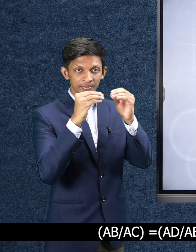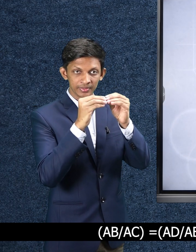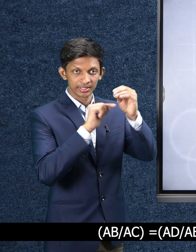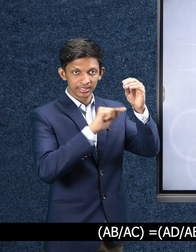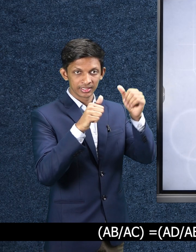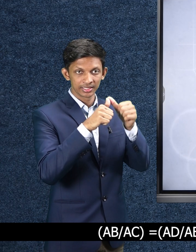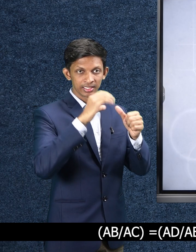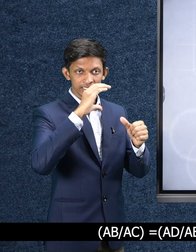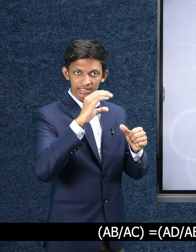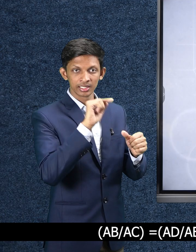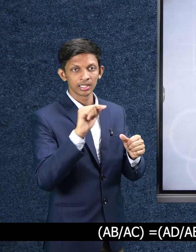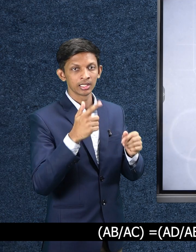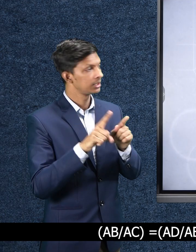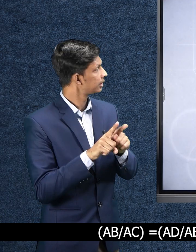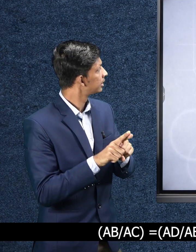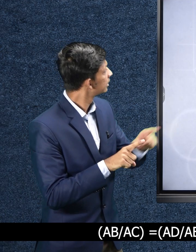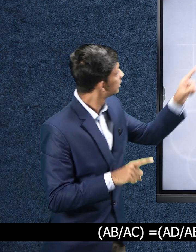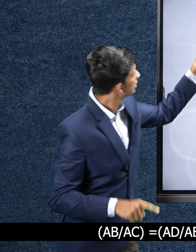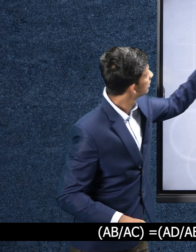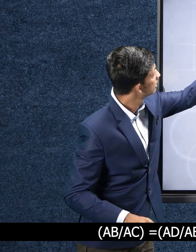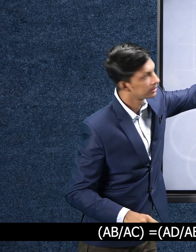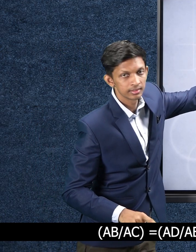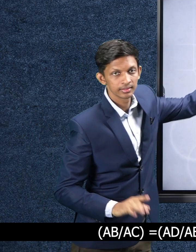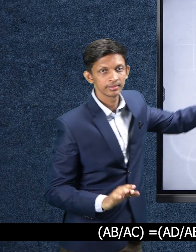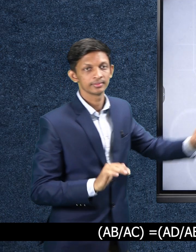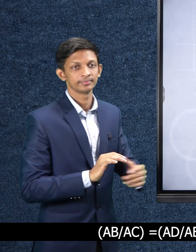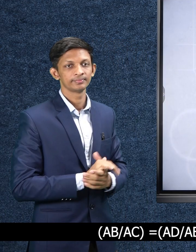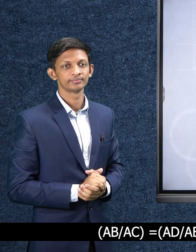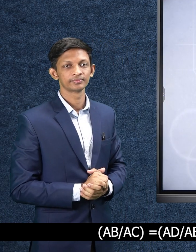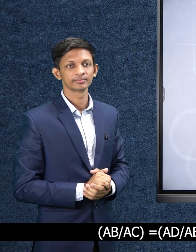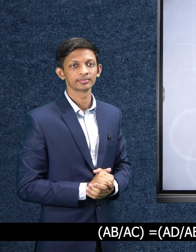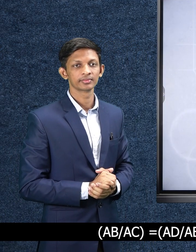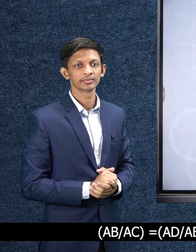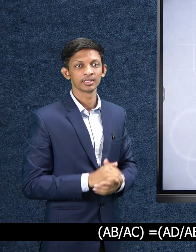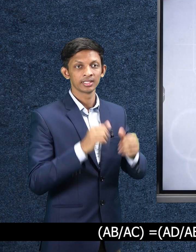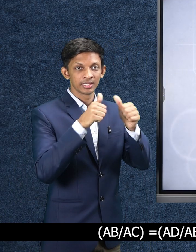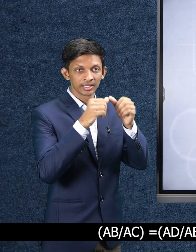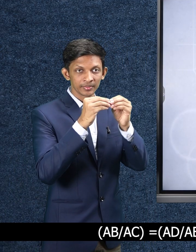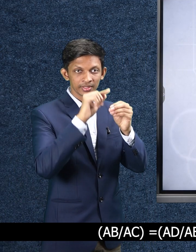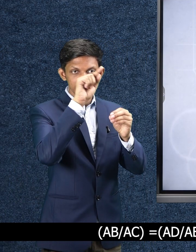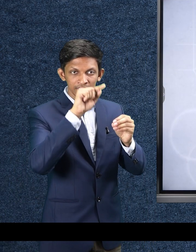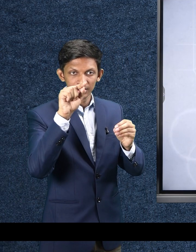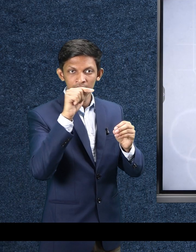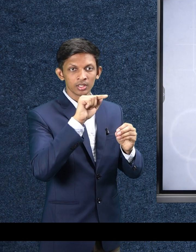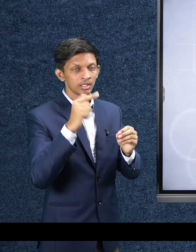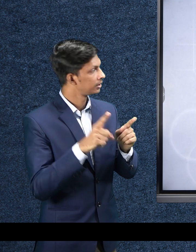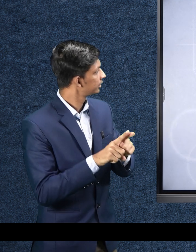AB by AC इक्वल्स टू AD by AB समान त्रिकोणाचा सुसंगत बाजू. AB स्क्वेअर